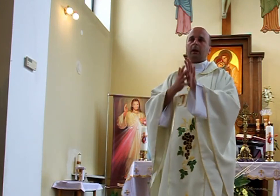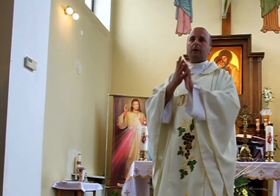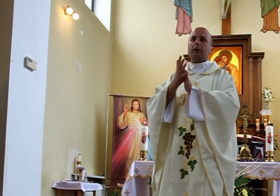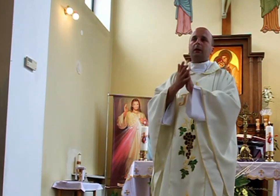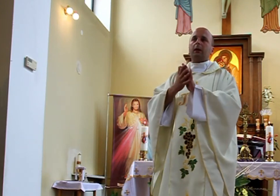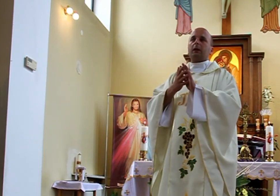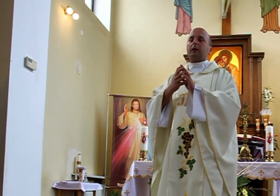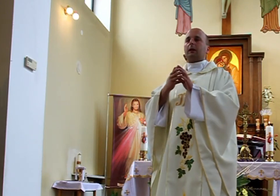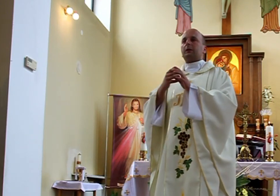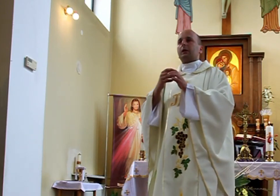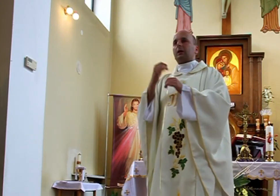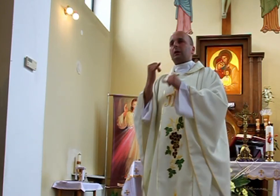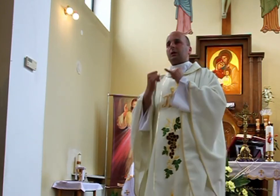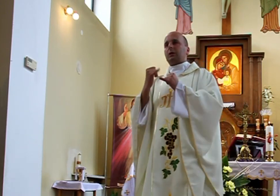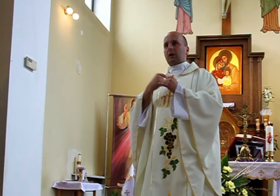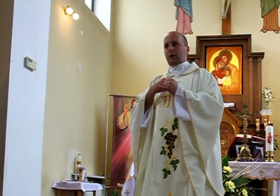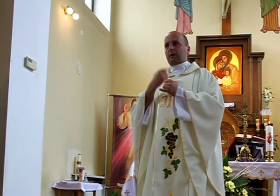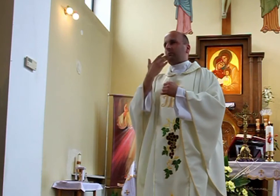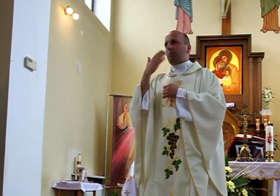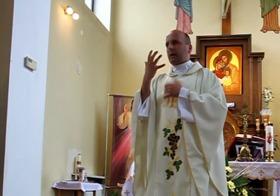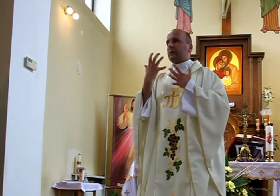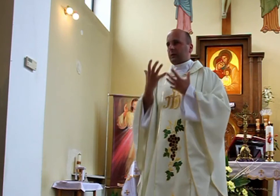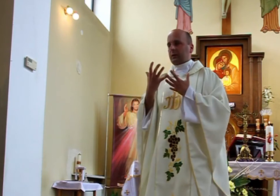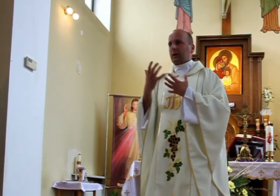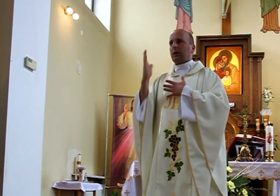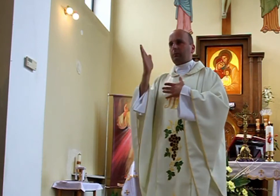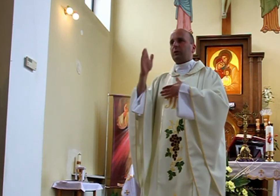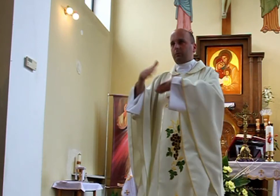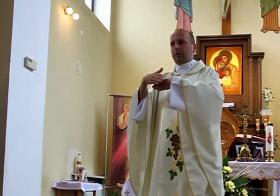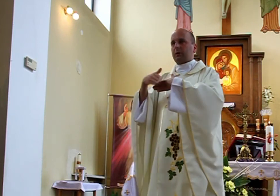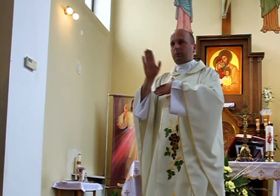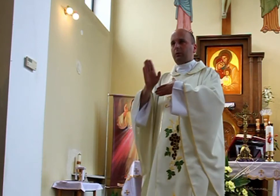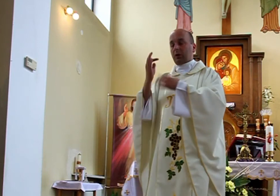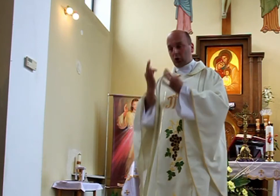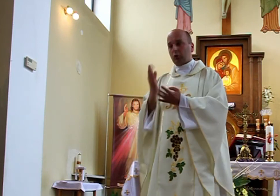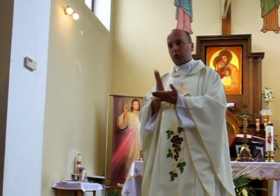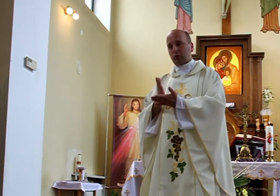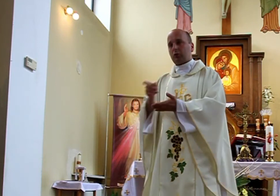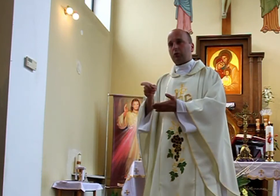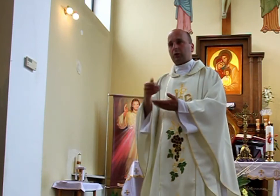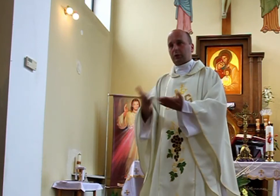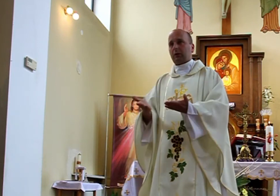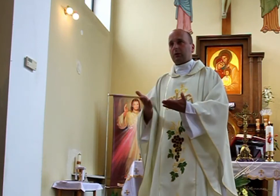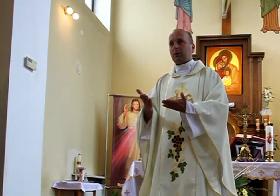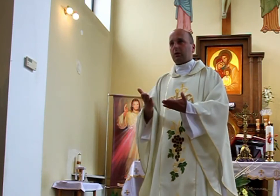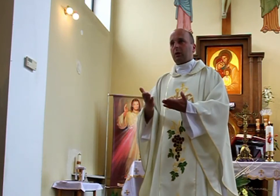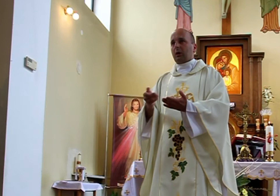miganej. I teraz, jeżeli ja bardzo chcę być blisko Boga, już tu na ziemi, to